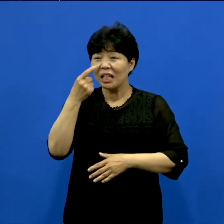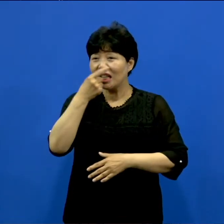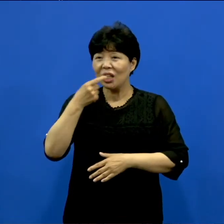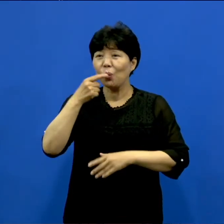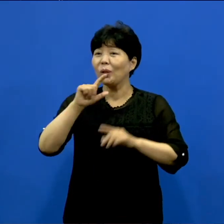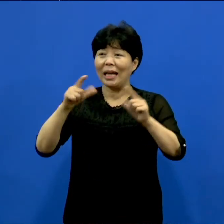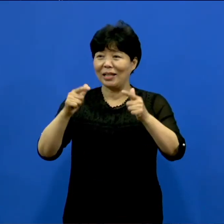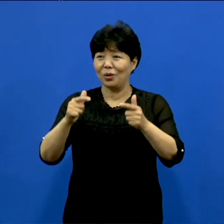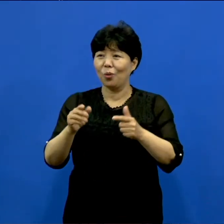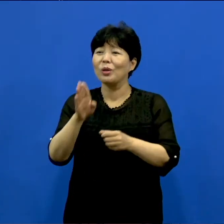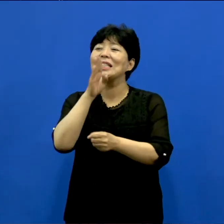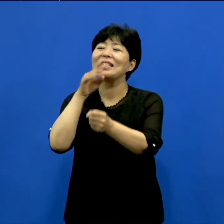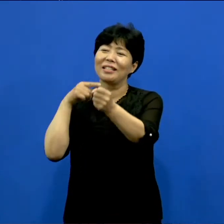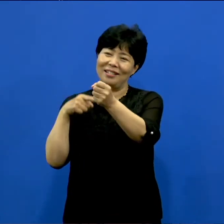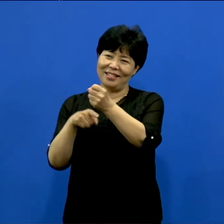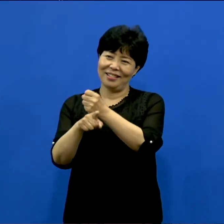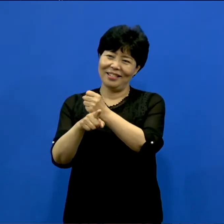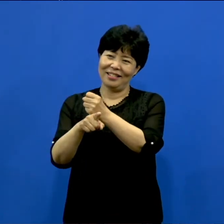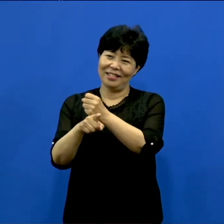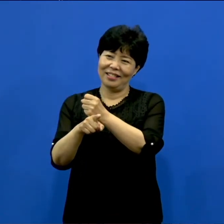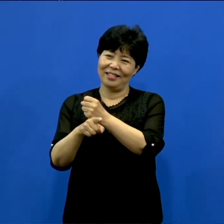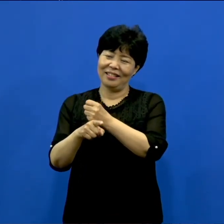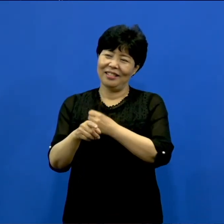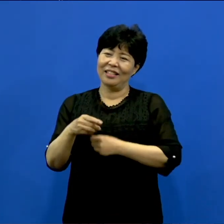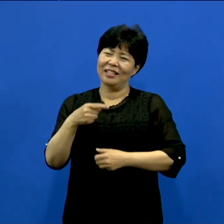것을 온몸으로 경험하는 역사예요.